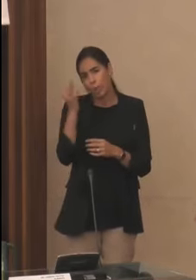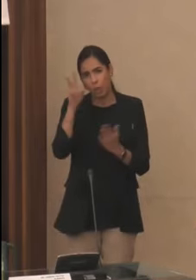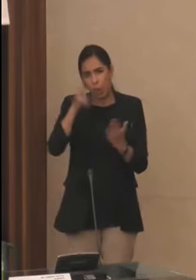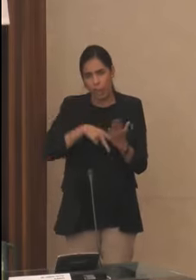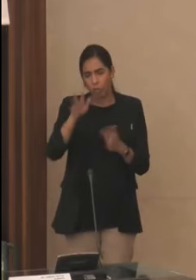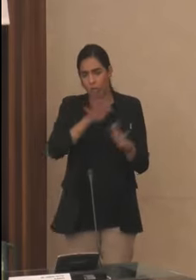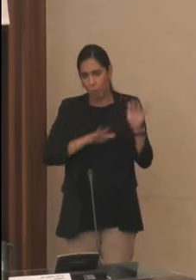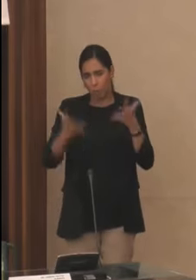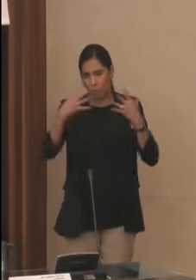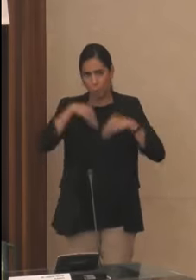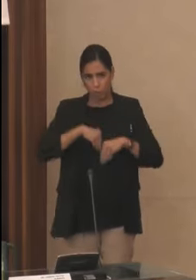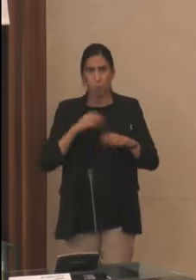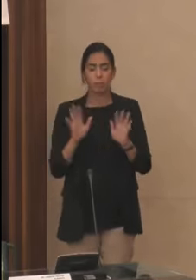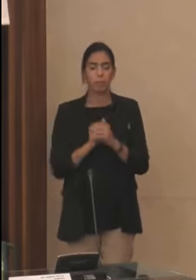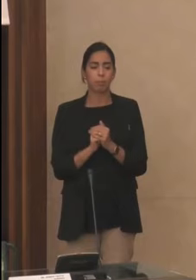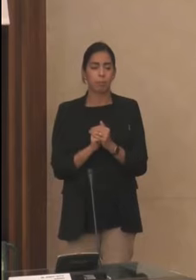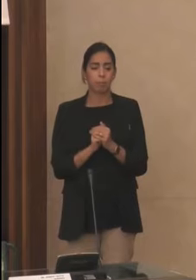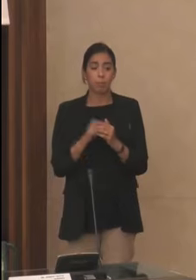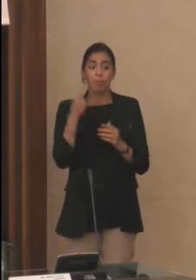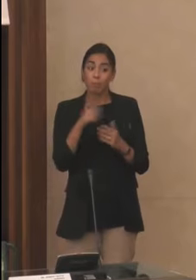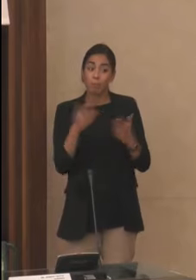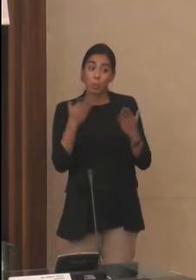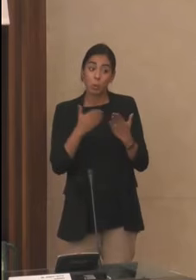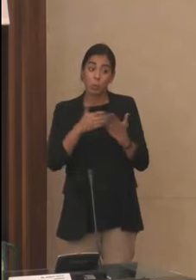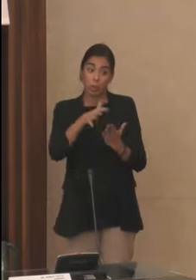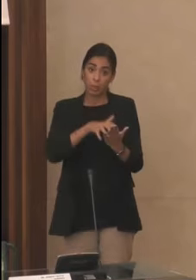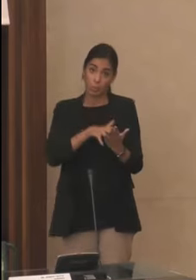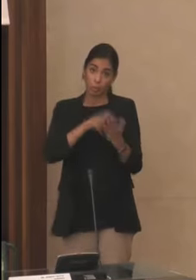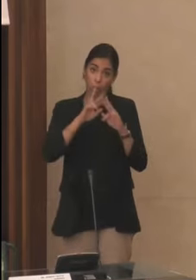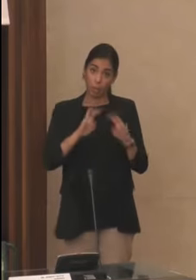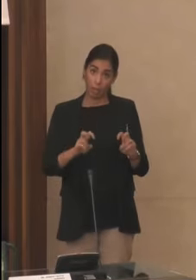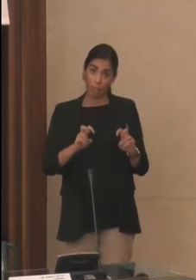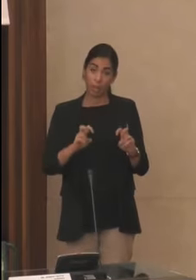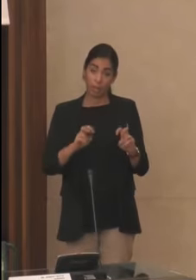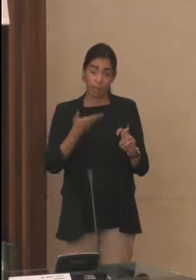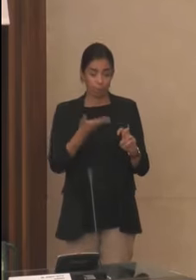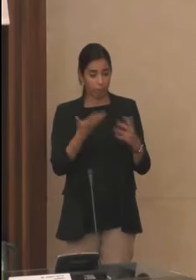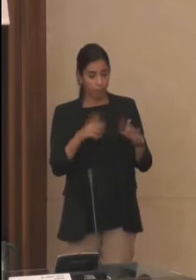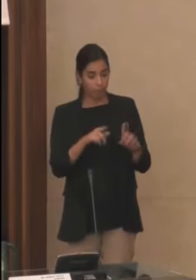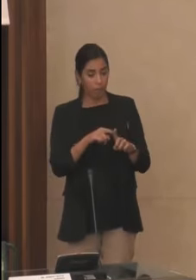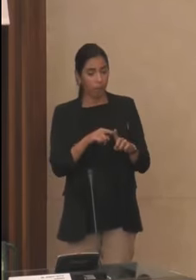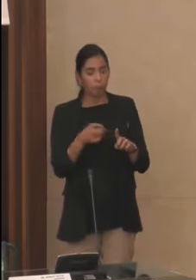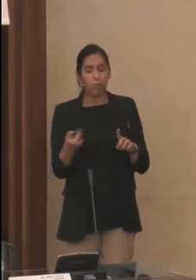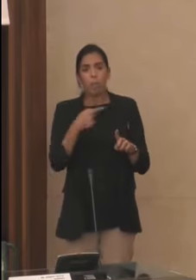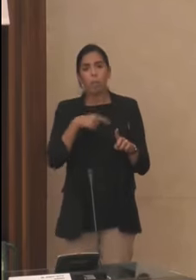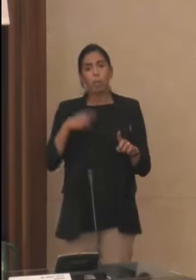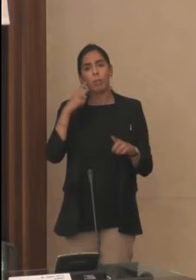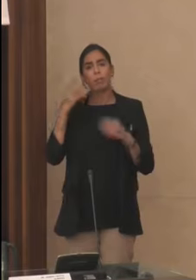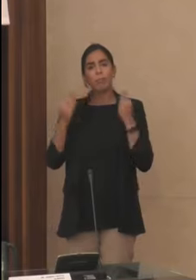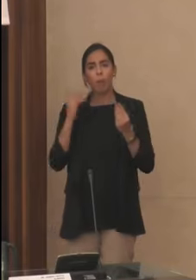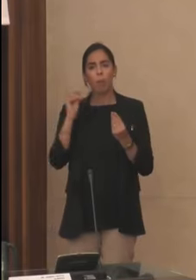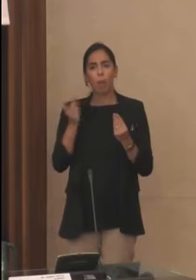ed informarsi. A fronte di questi studi, quello che noi ci siamo sempre domandati è come mai